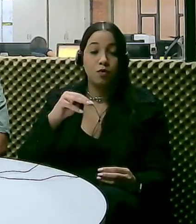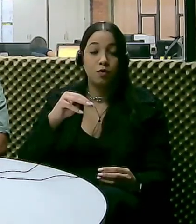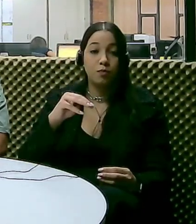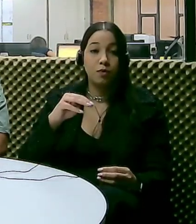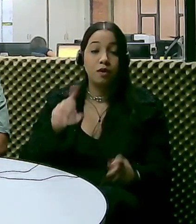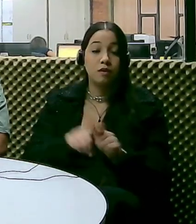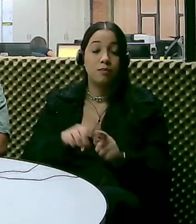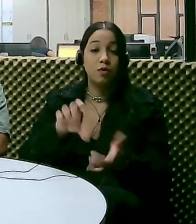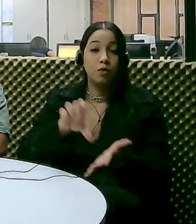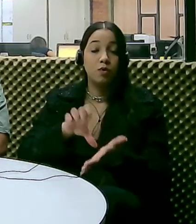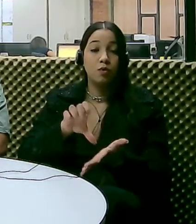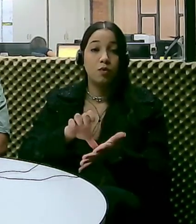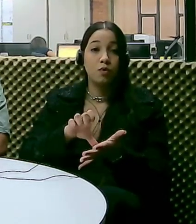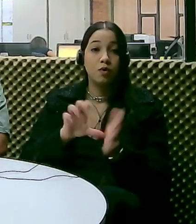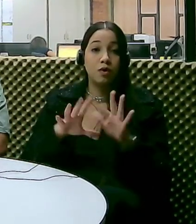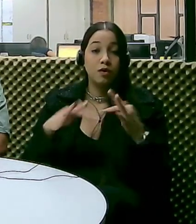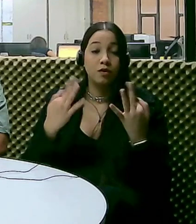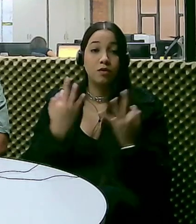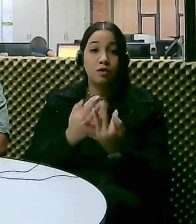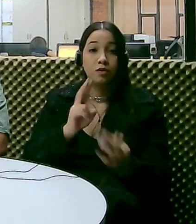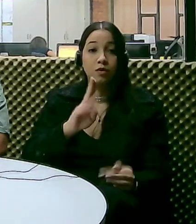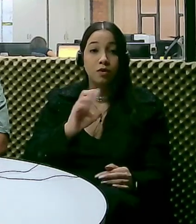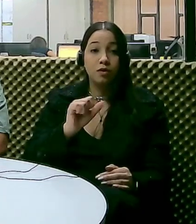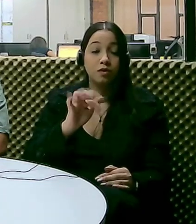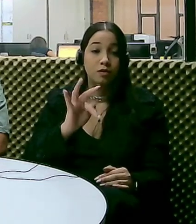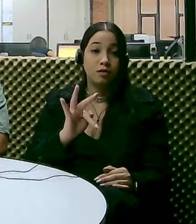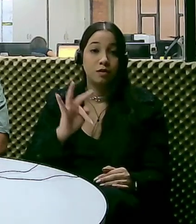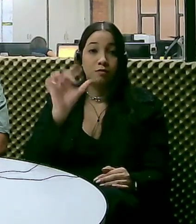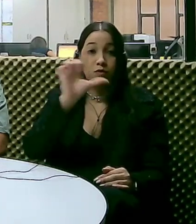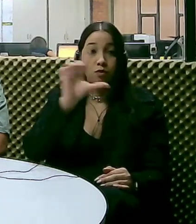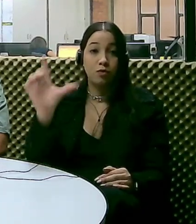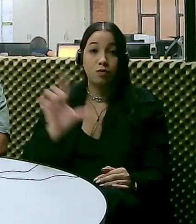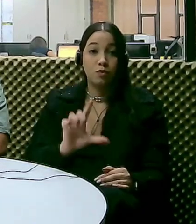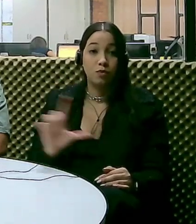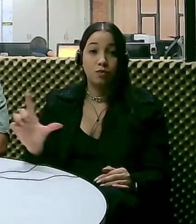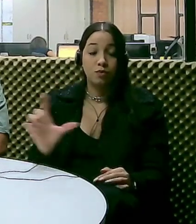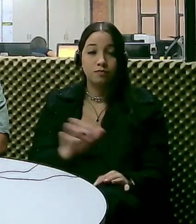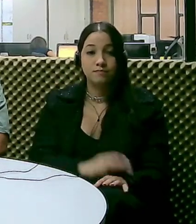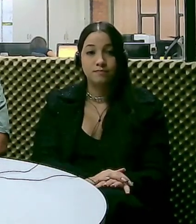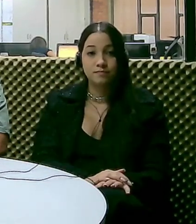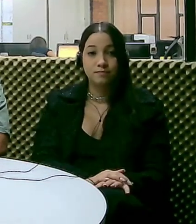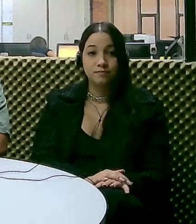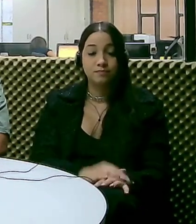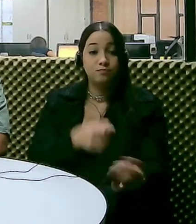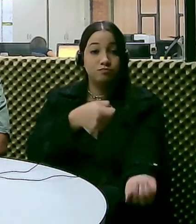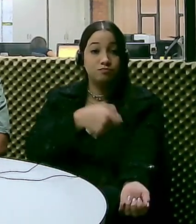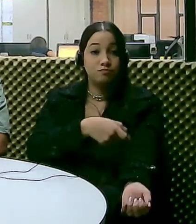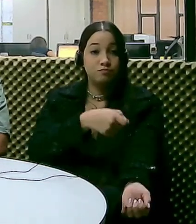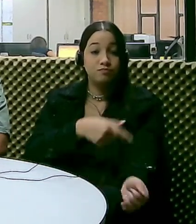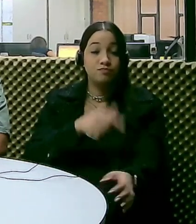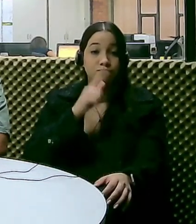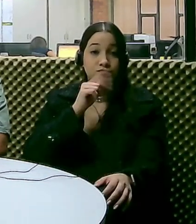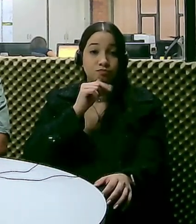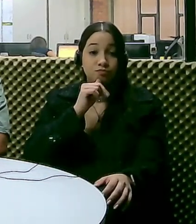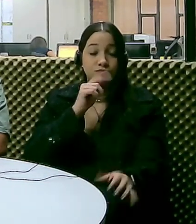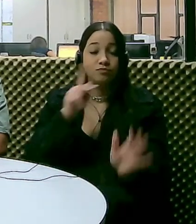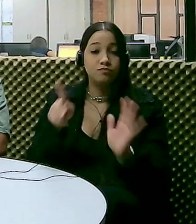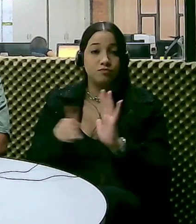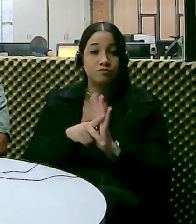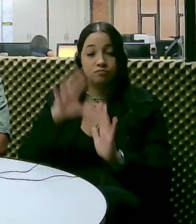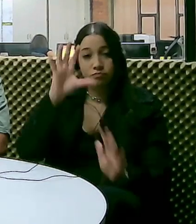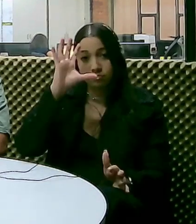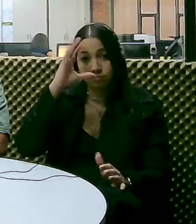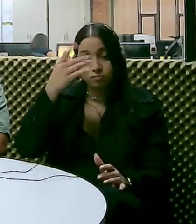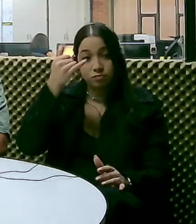na Unidade Básica de Saúde da Família, UBSF, Luizotti de Freitas. A hidratação é a opção apresentada